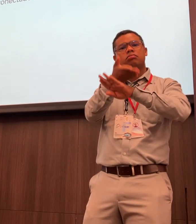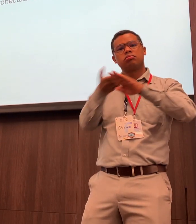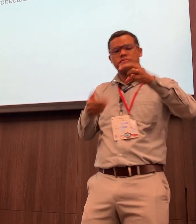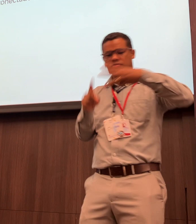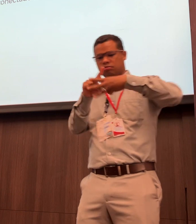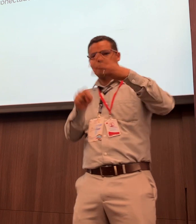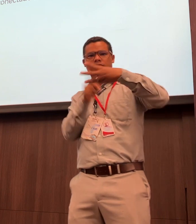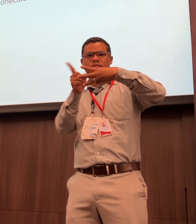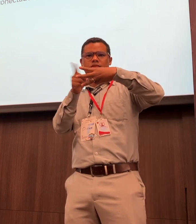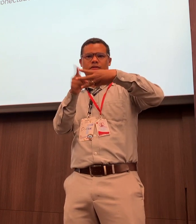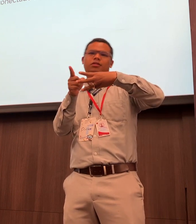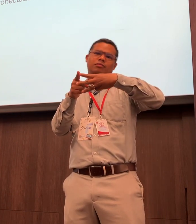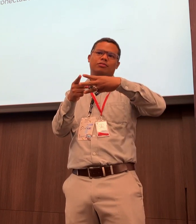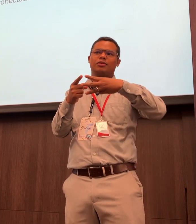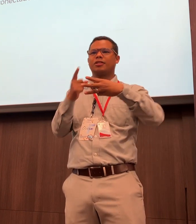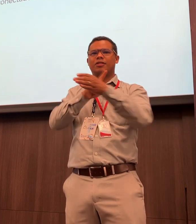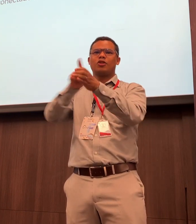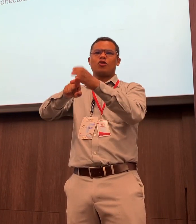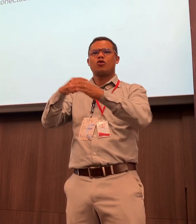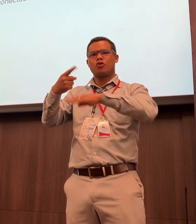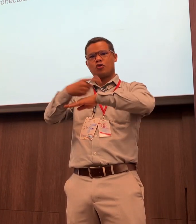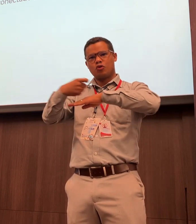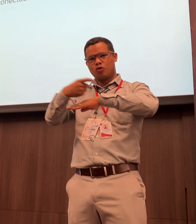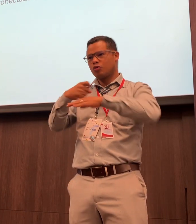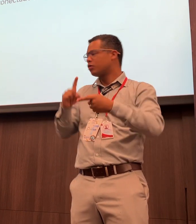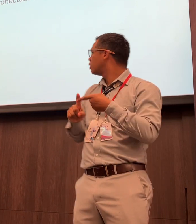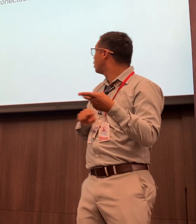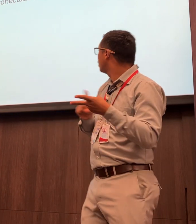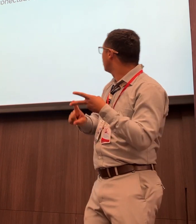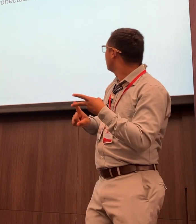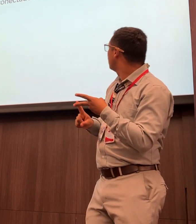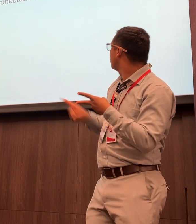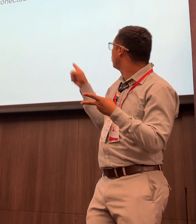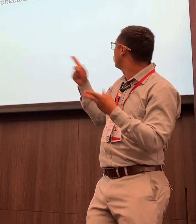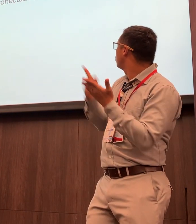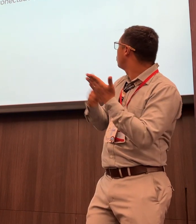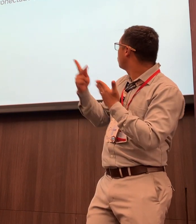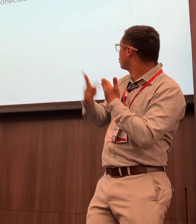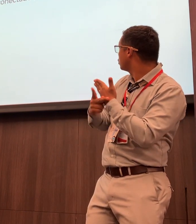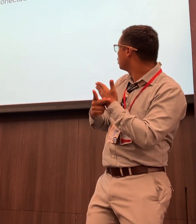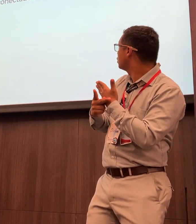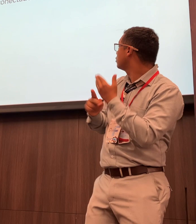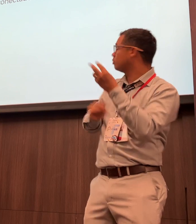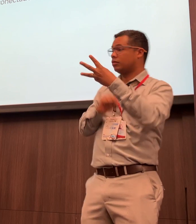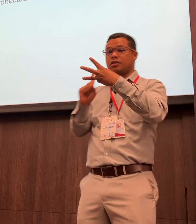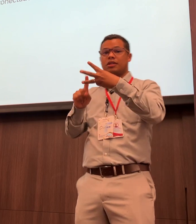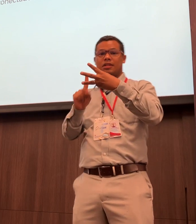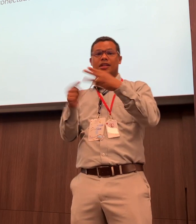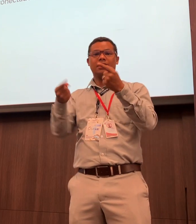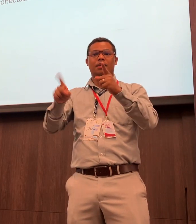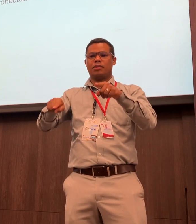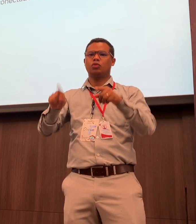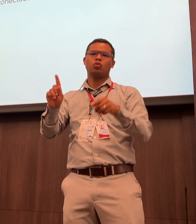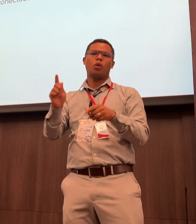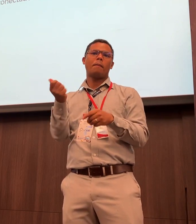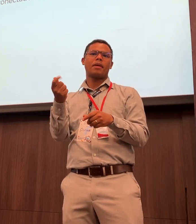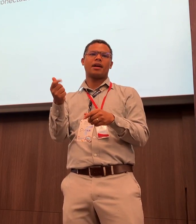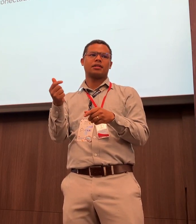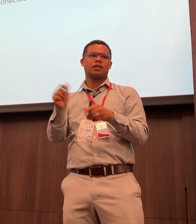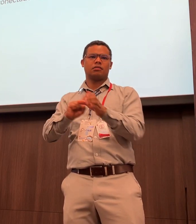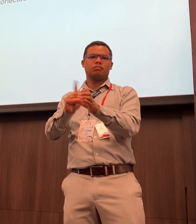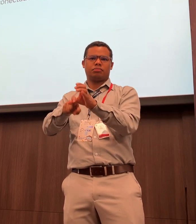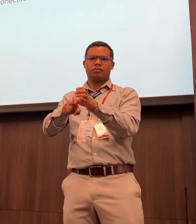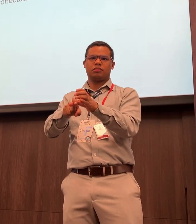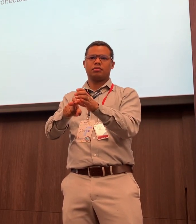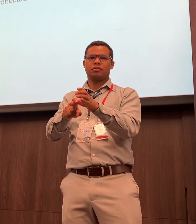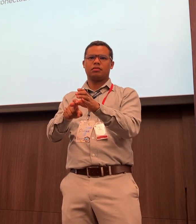en GCP, y por último una billing account conectada a GCP. O sea, si bien el servicio,